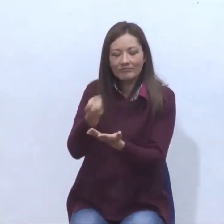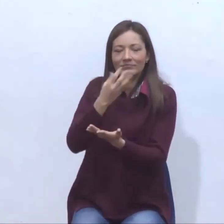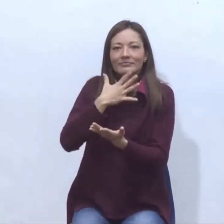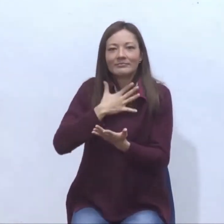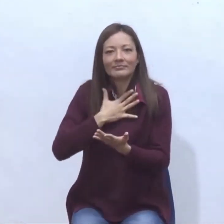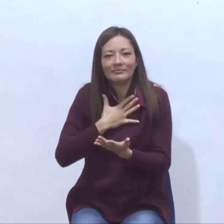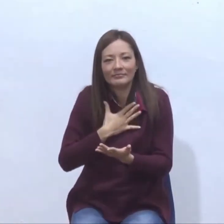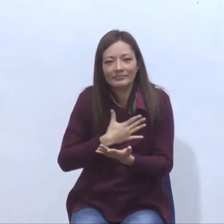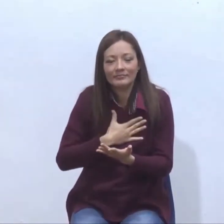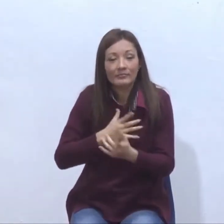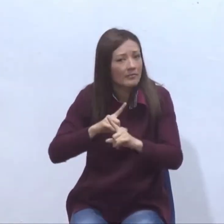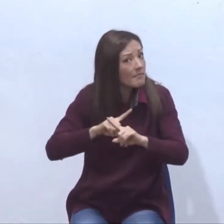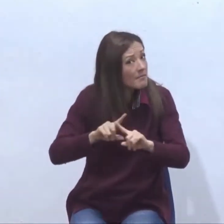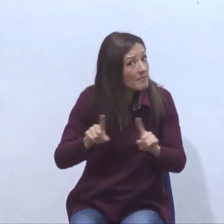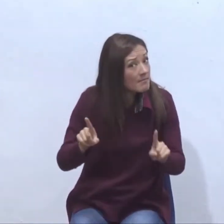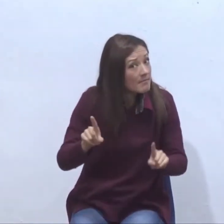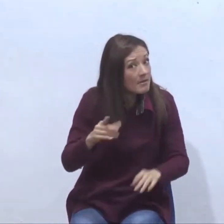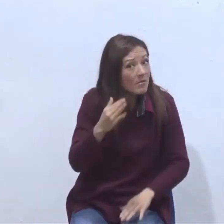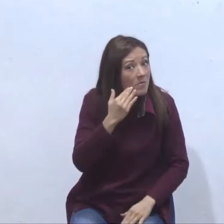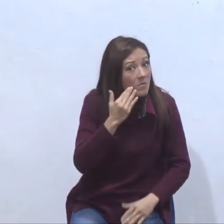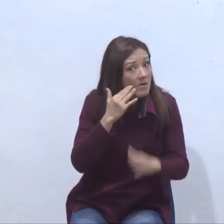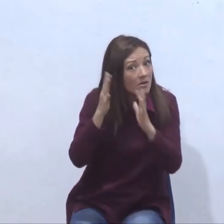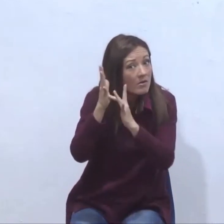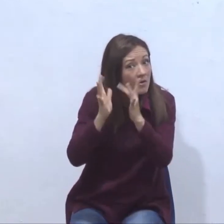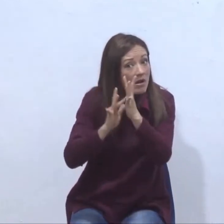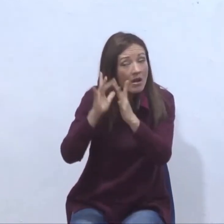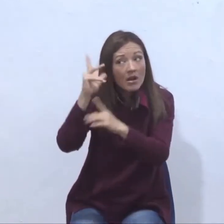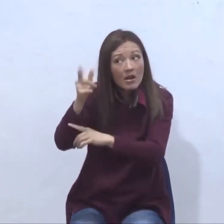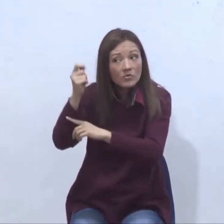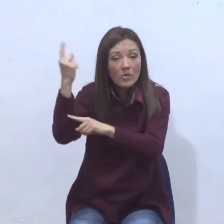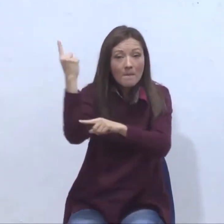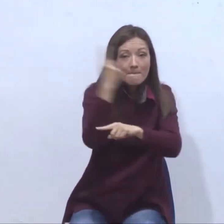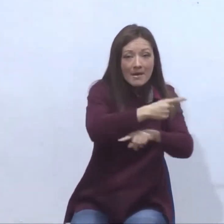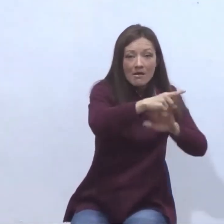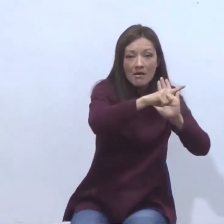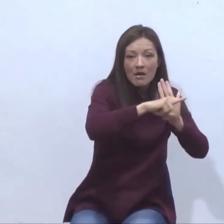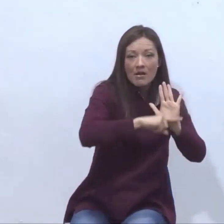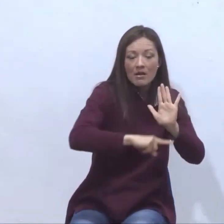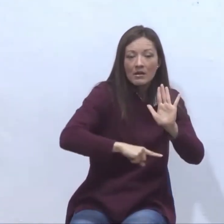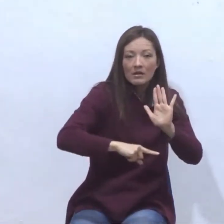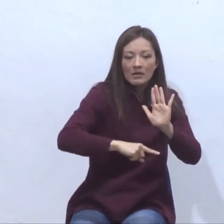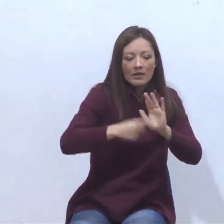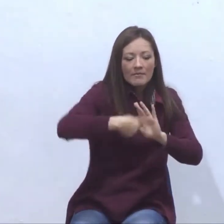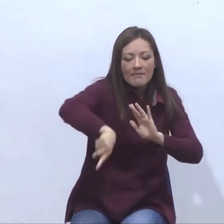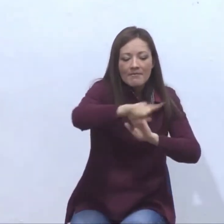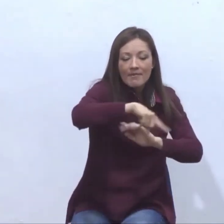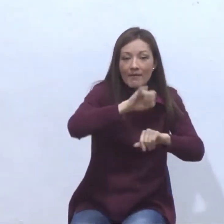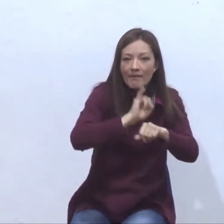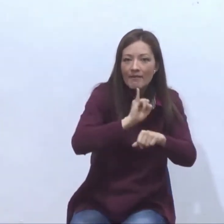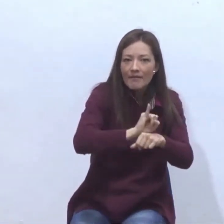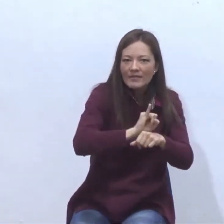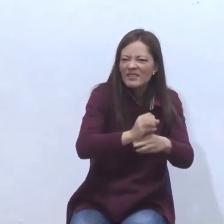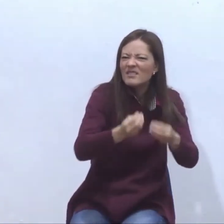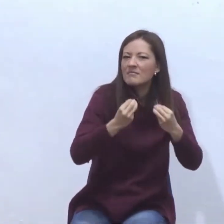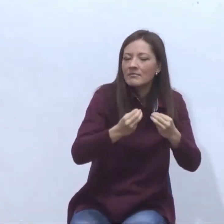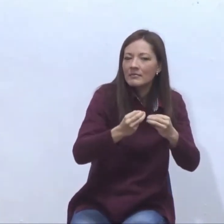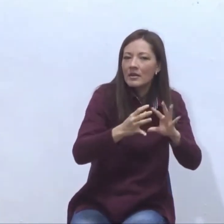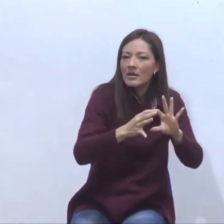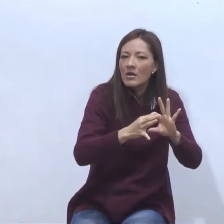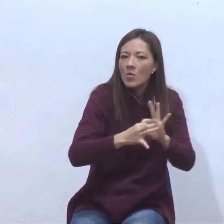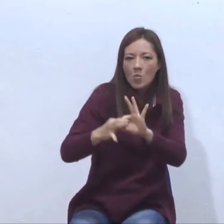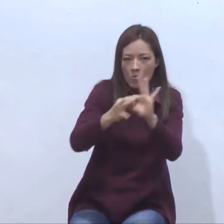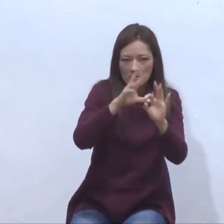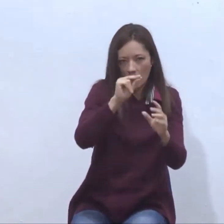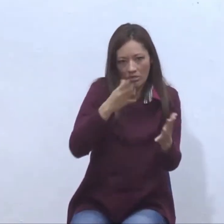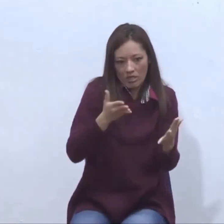Pero cuando el Señor Jesucristo da un mandato, ese mandato para la iglesia es para unir, no